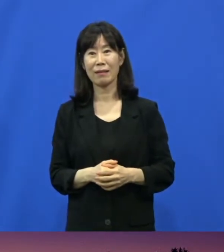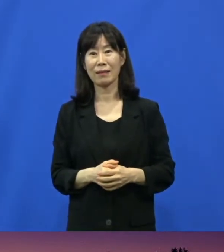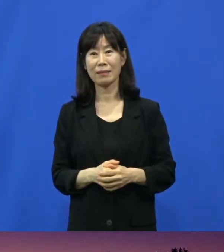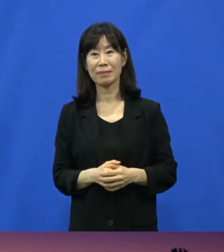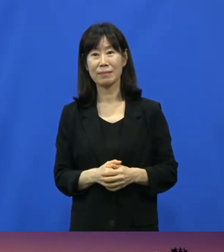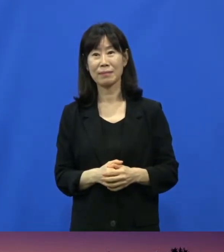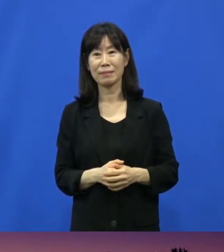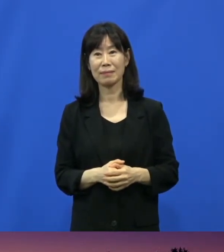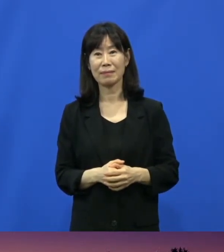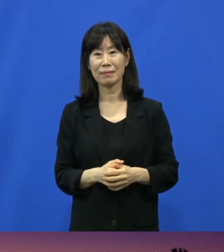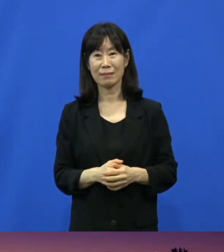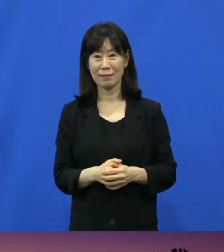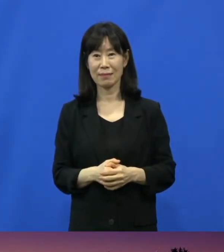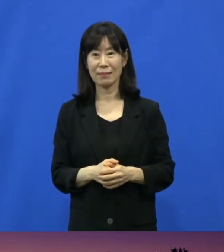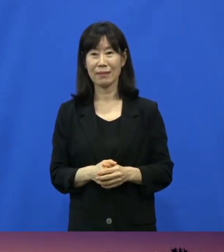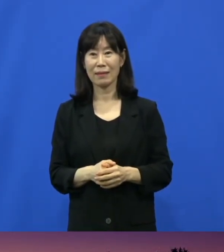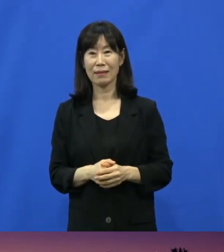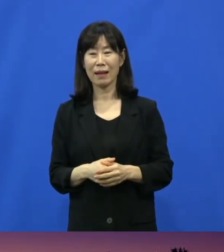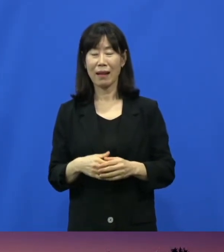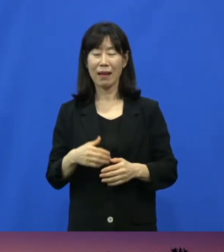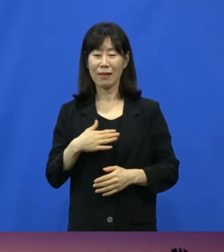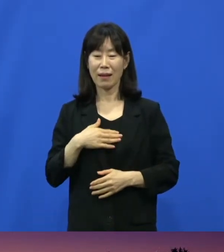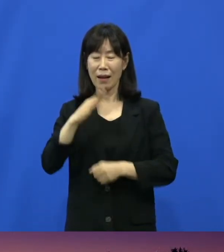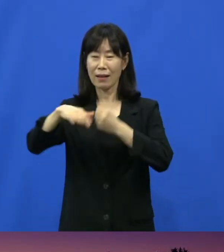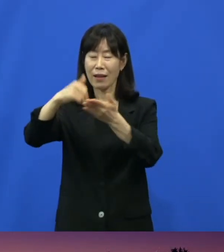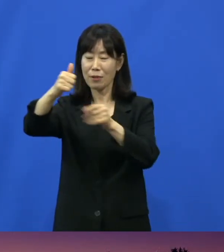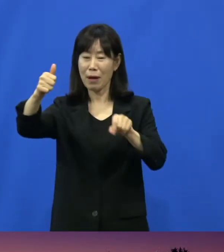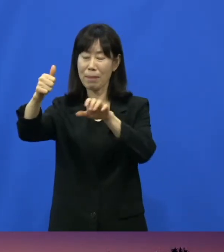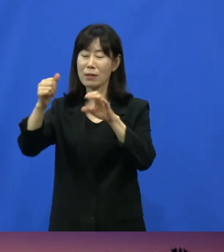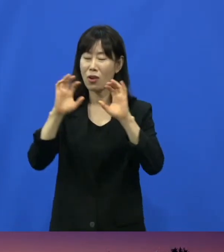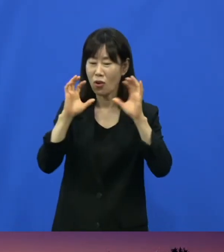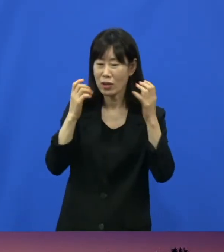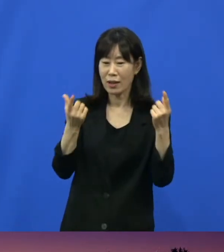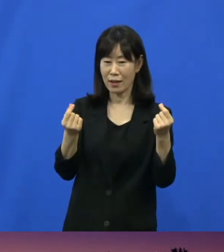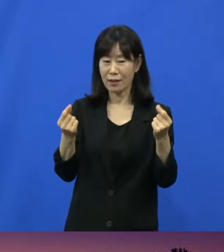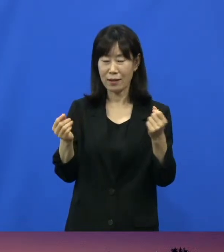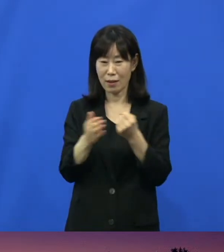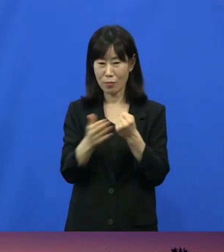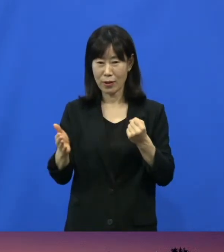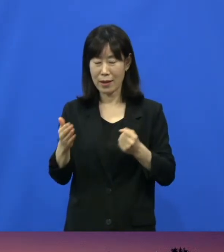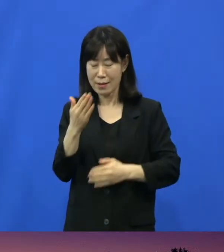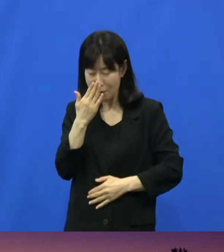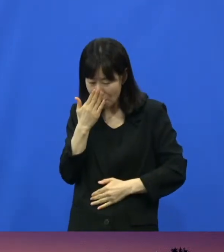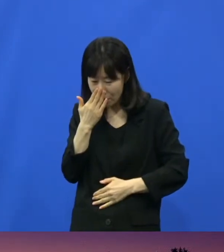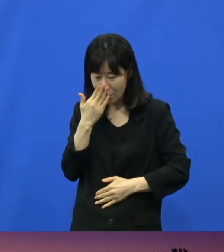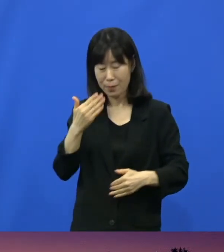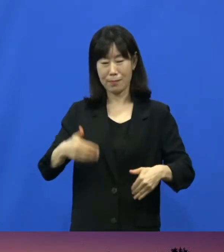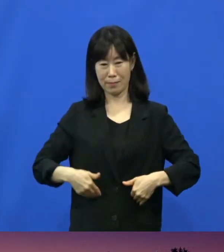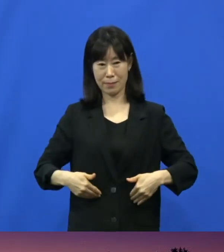하나님 콩 잡지 마세요. 야, 너 왜 그러니?